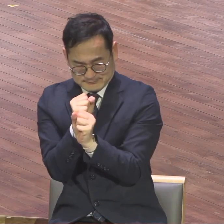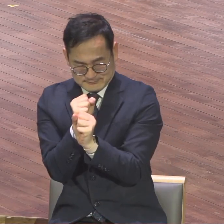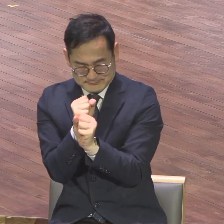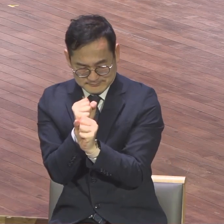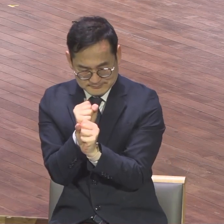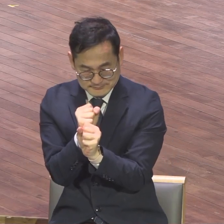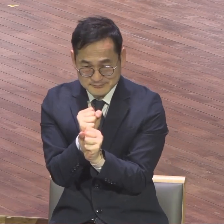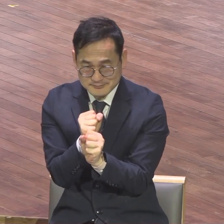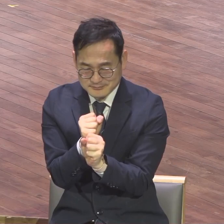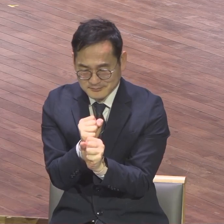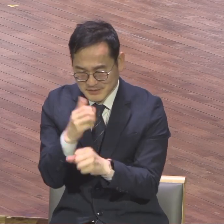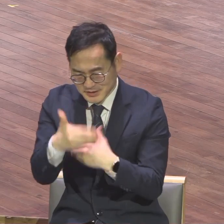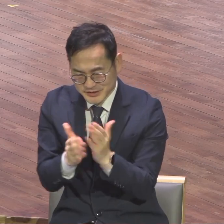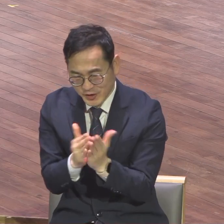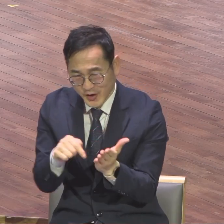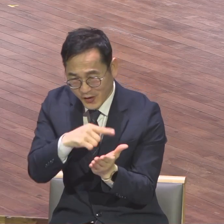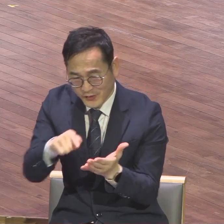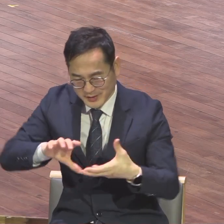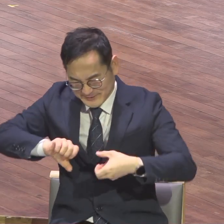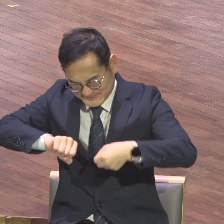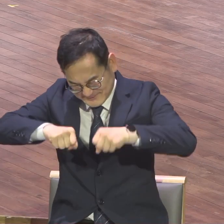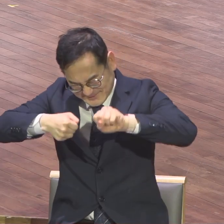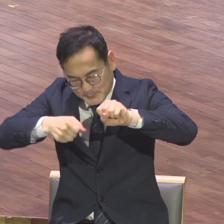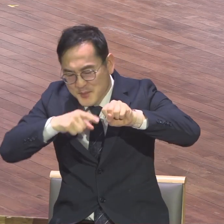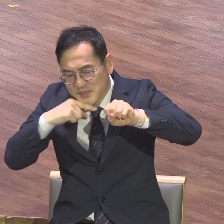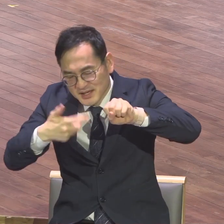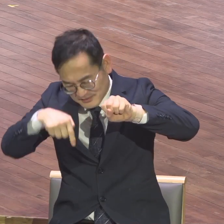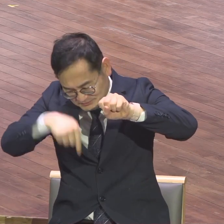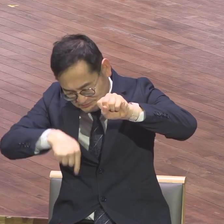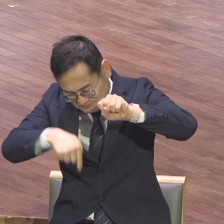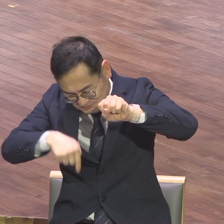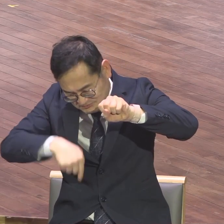성경을 짜면 피가 흐른다 그랬어요. 좀 섬뜩합니까?